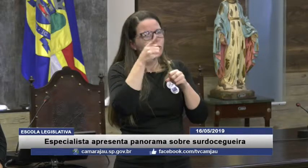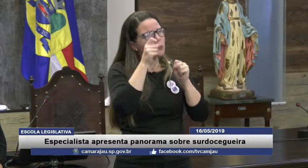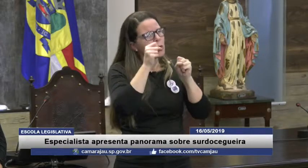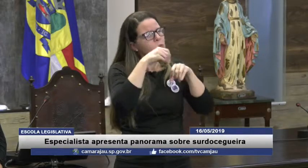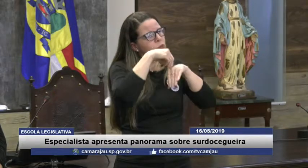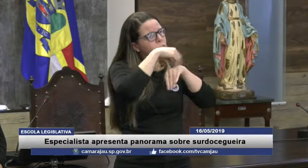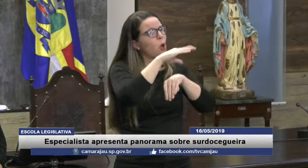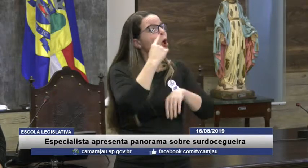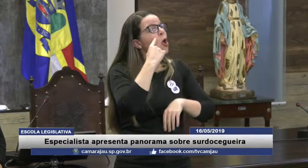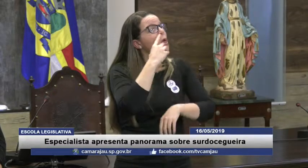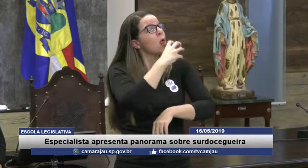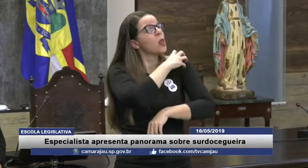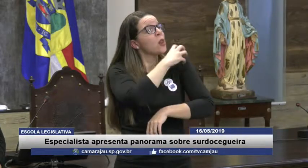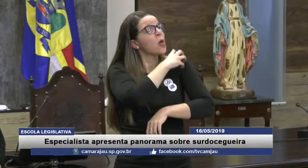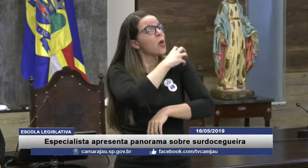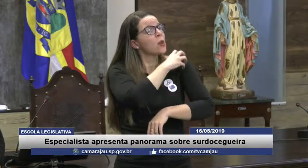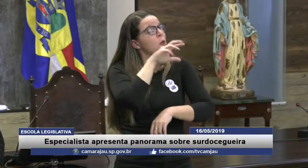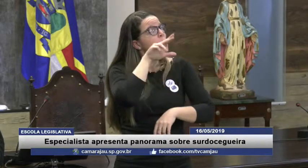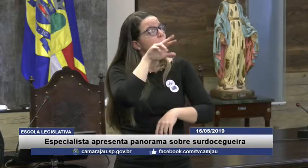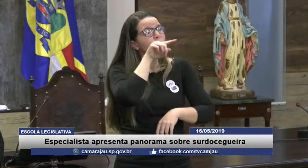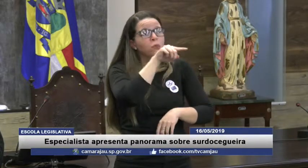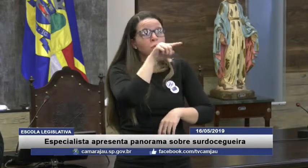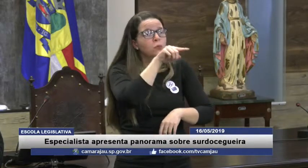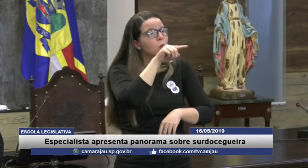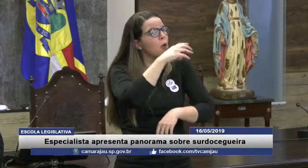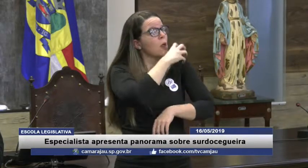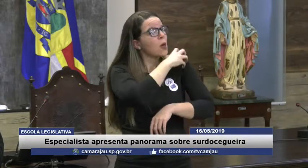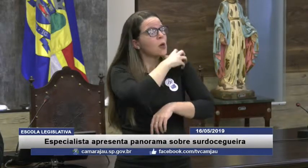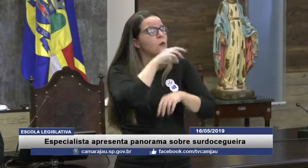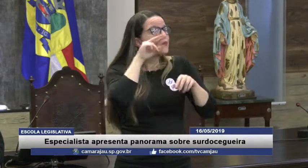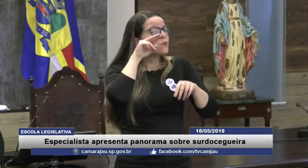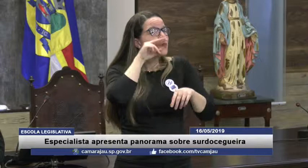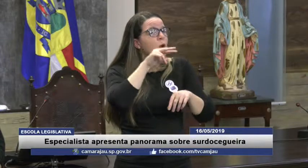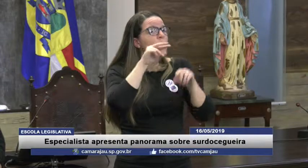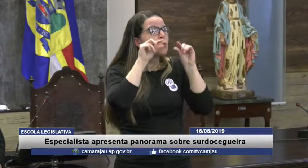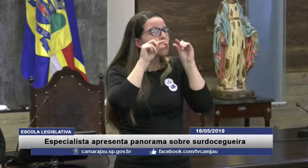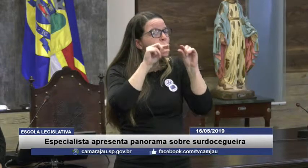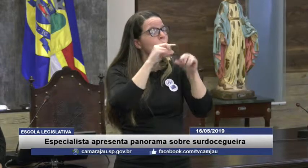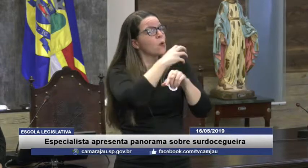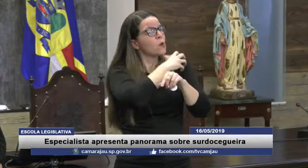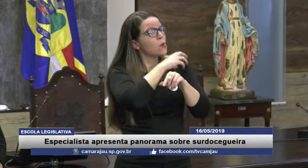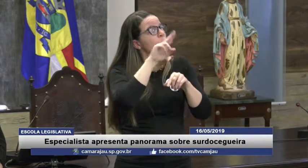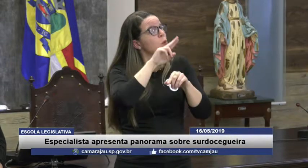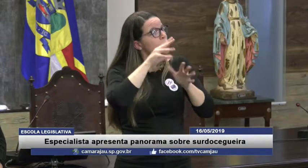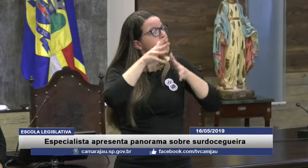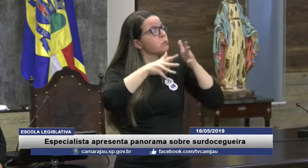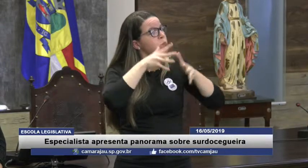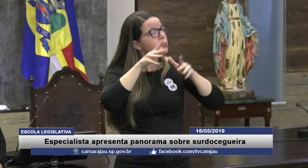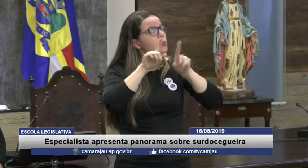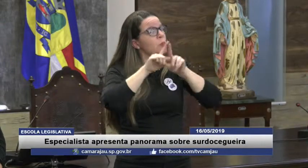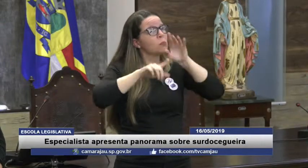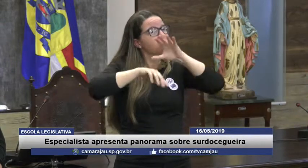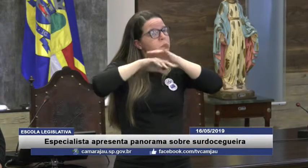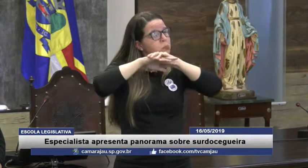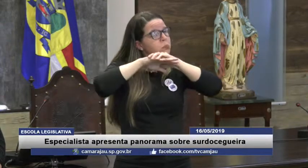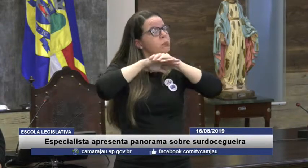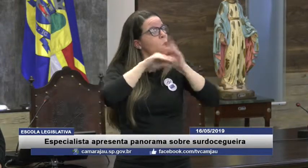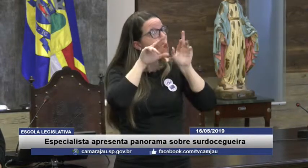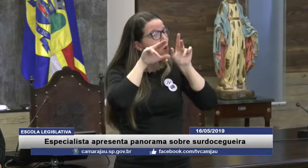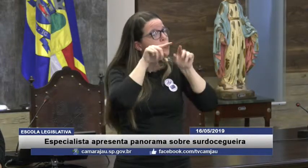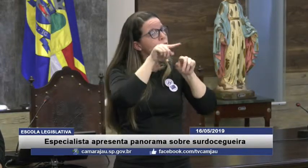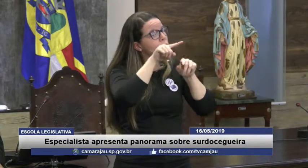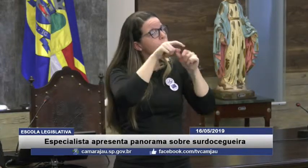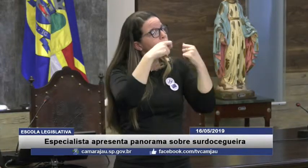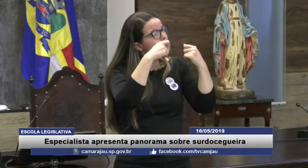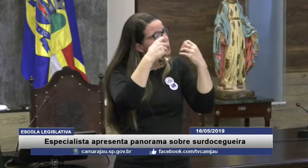total, surdo total. Você tem a Lara mesmo como um exemplo disso, né? Eu utilizo língua